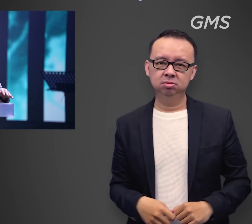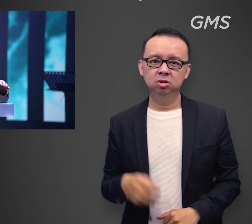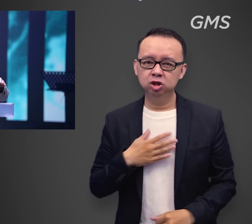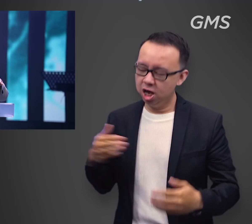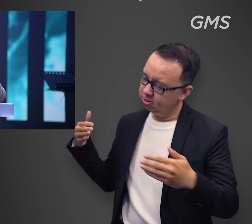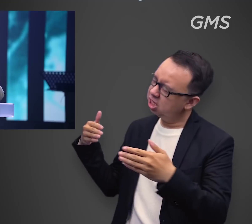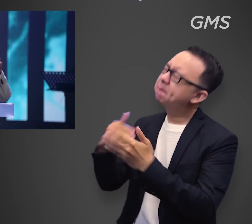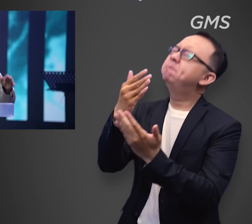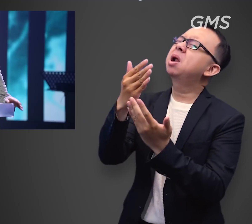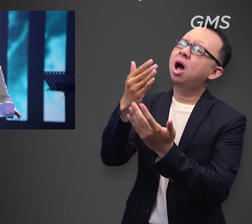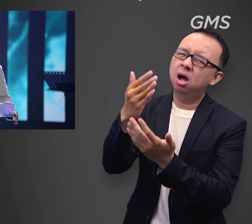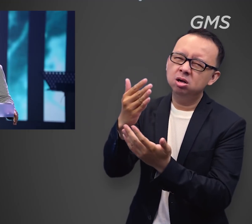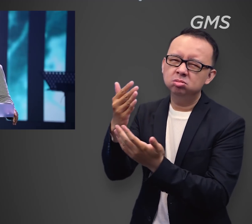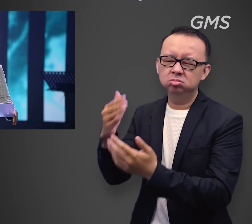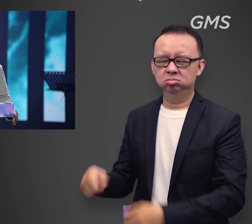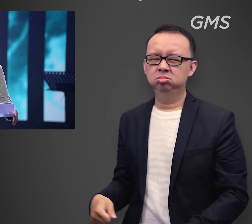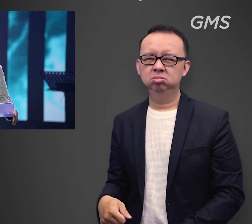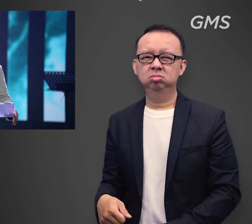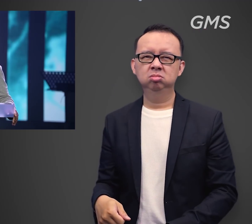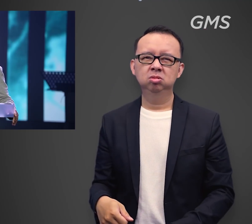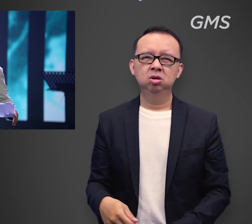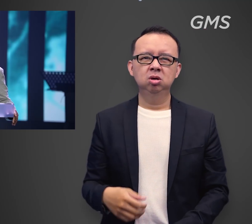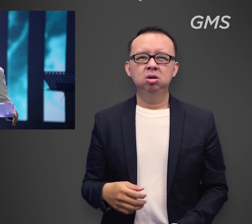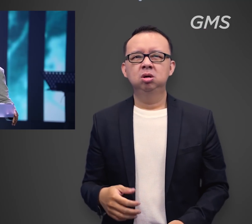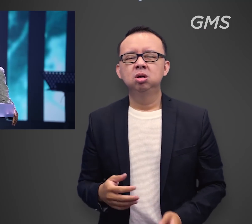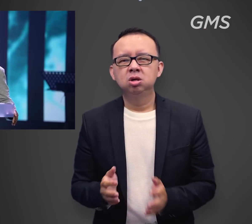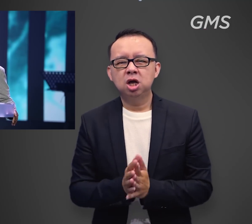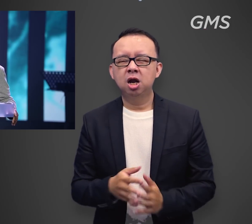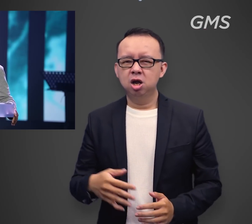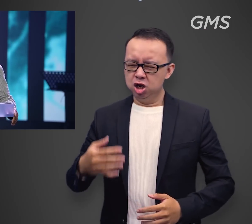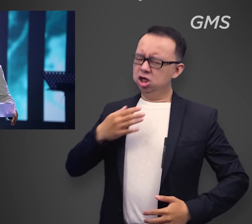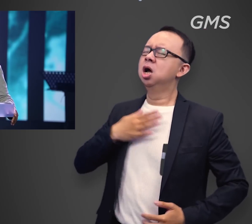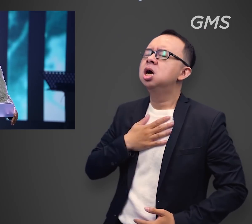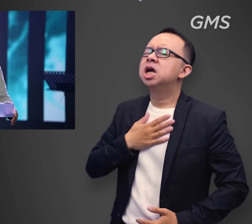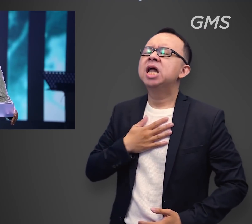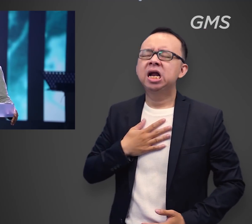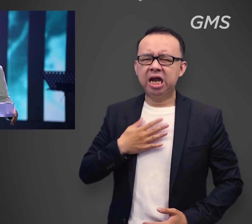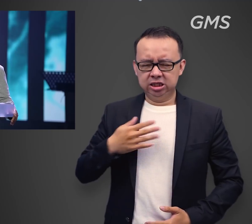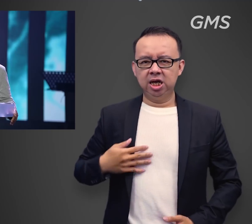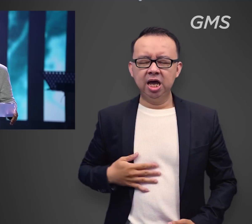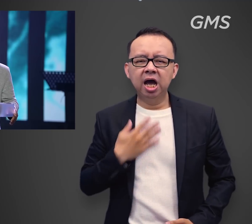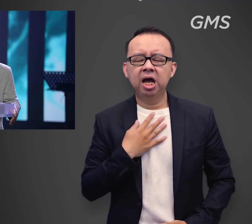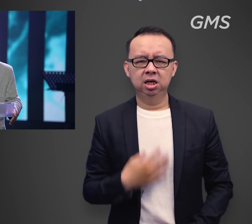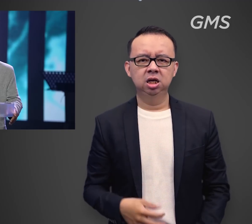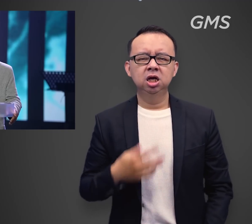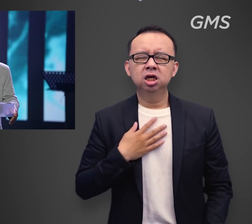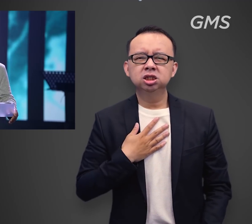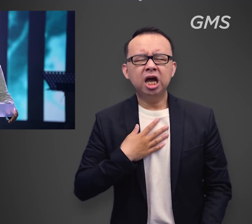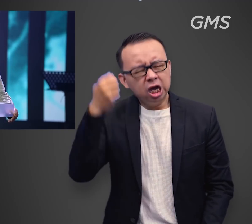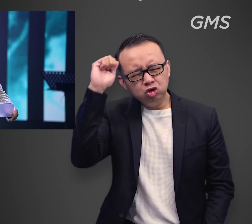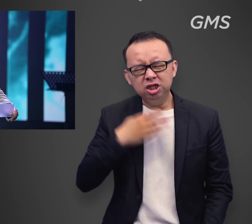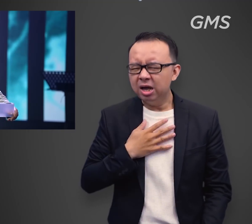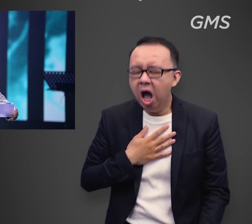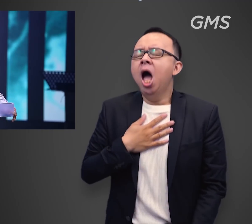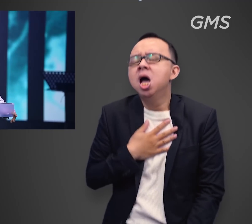pasti tahu. Itu saya ketabrak itu. Dan pas di dada saya merasa sudah susah nafas sekali.